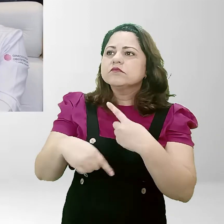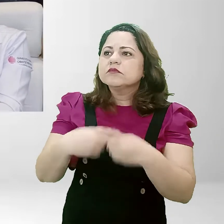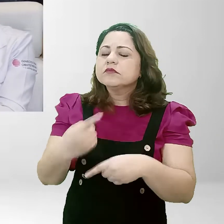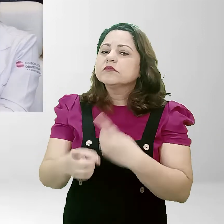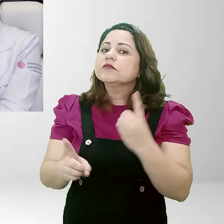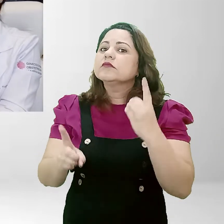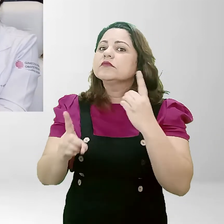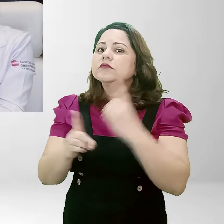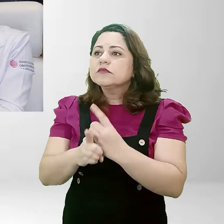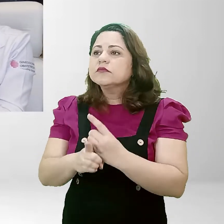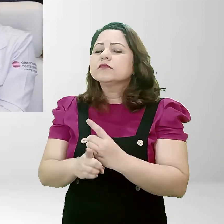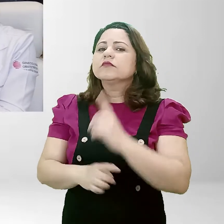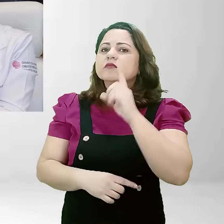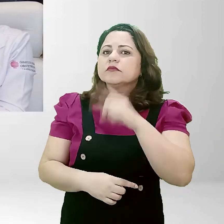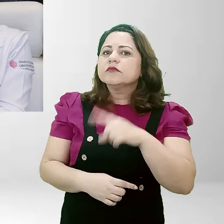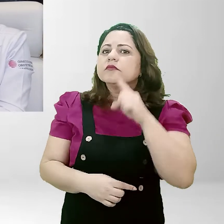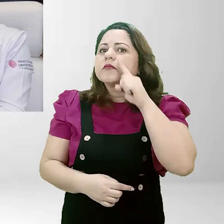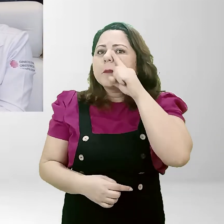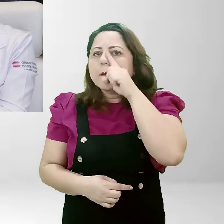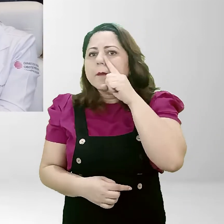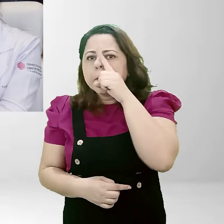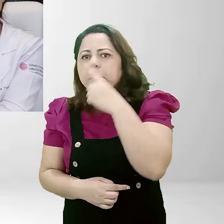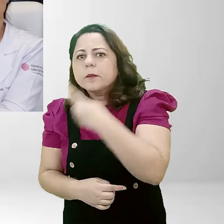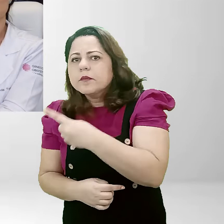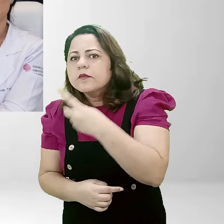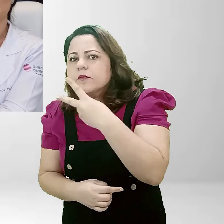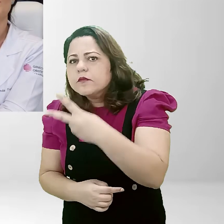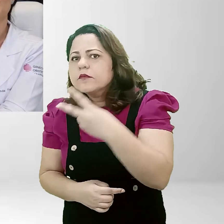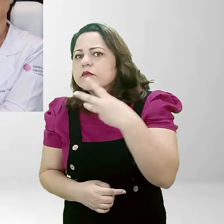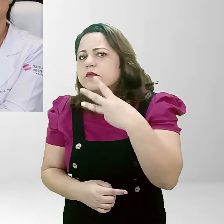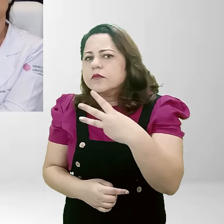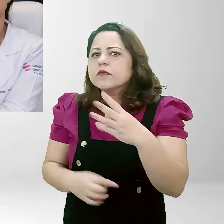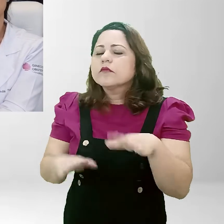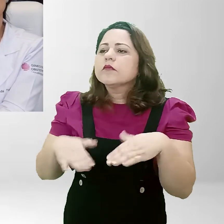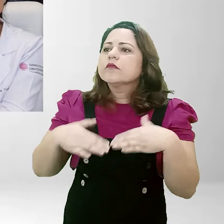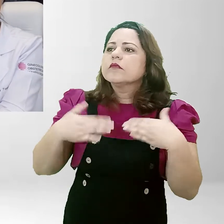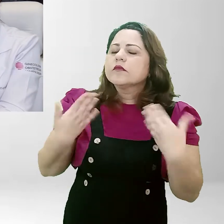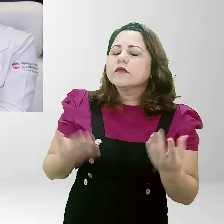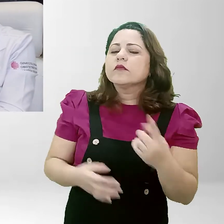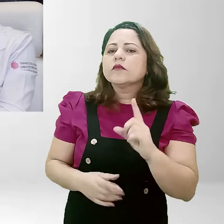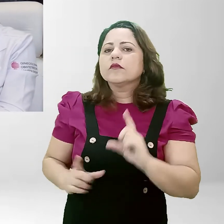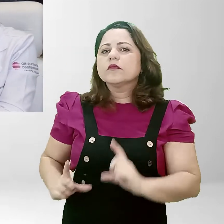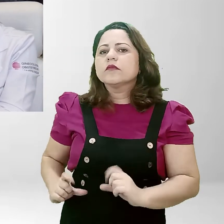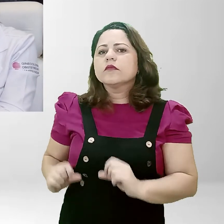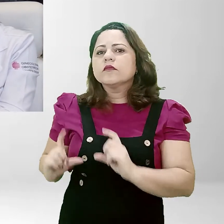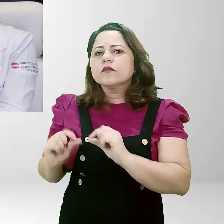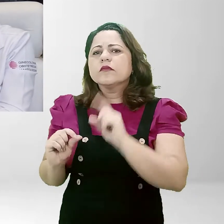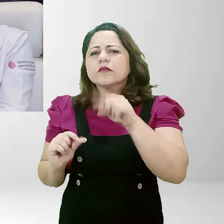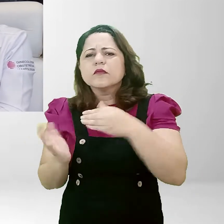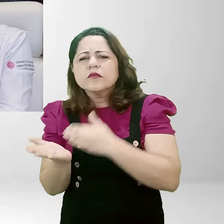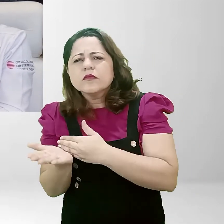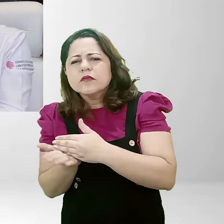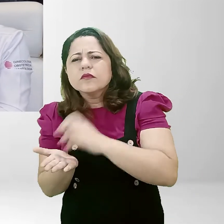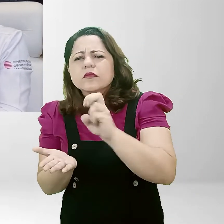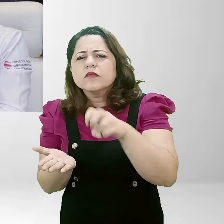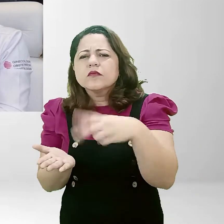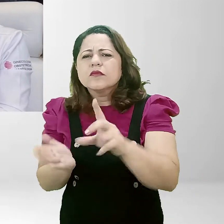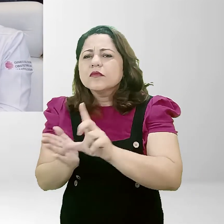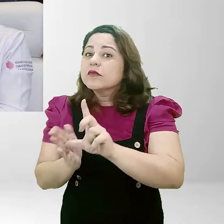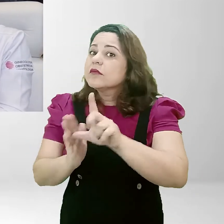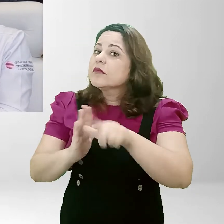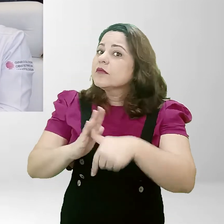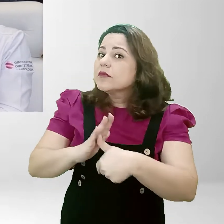doença, para saber qual que é o grau da doença, qual que foi o avançar da doença, que a gente chama de estadiamento